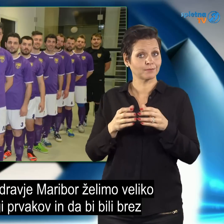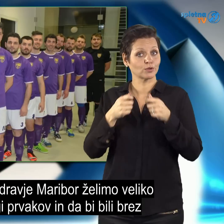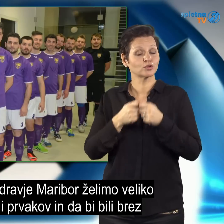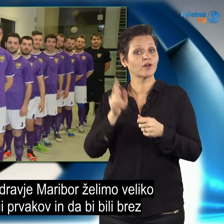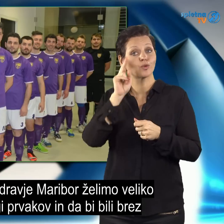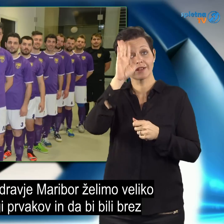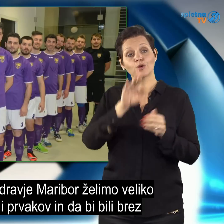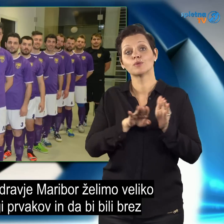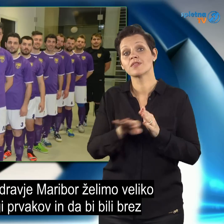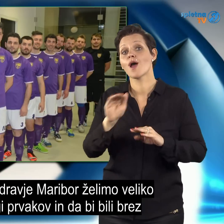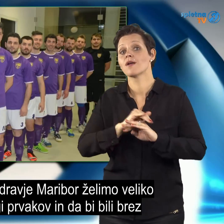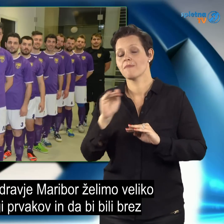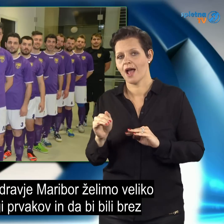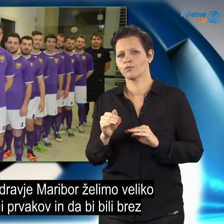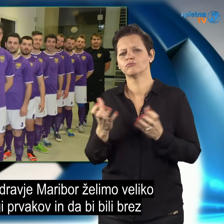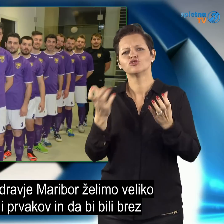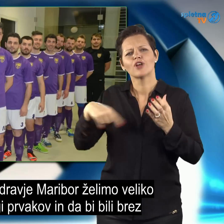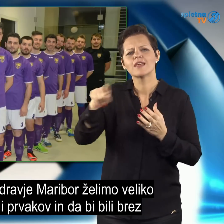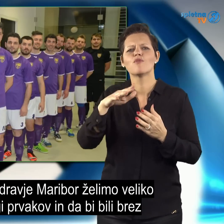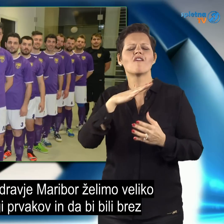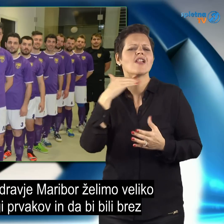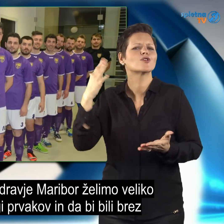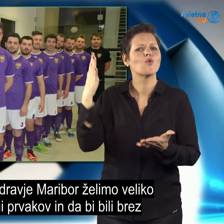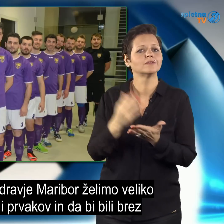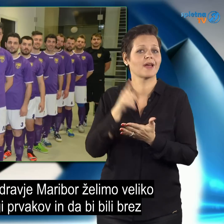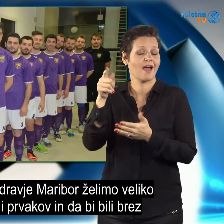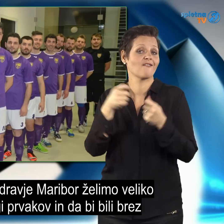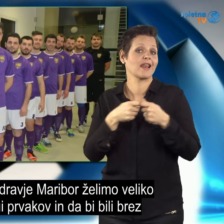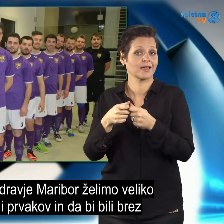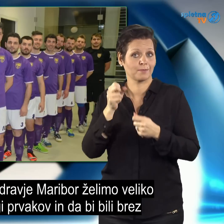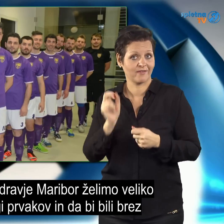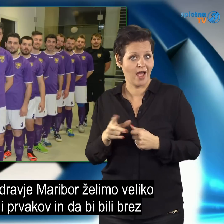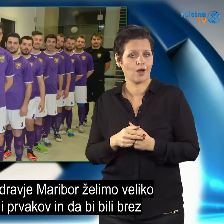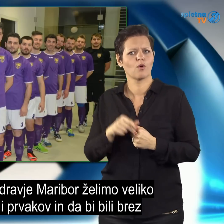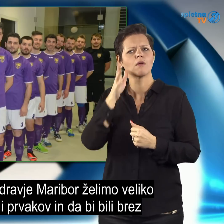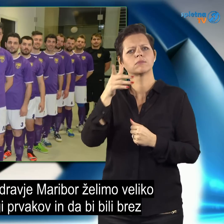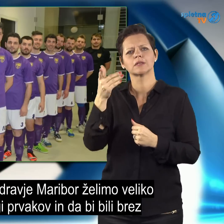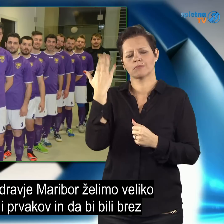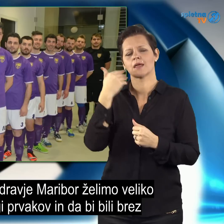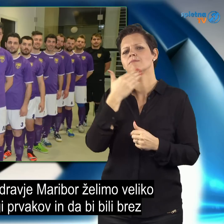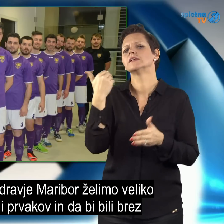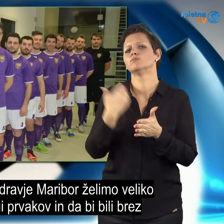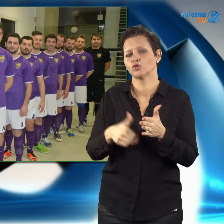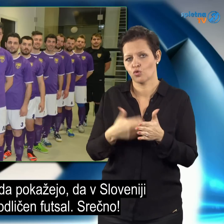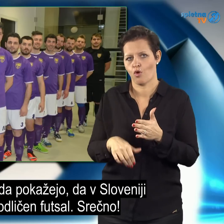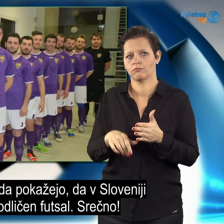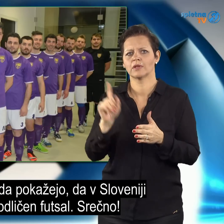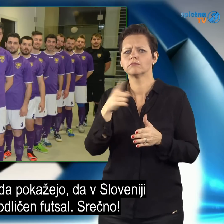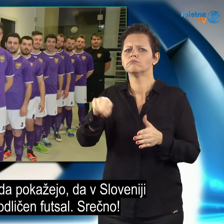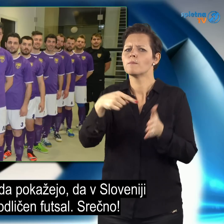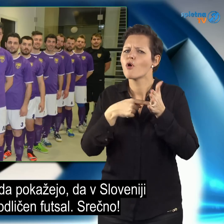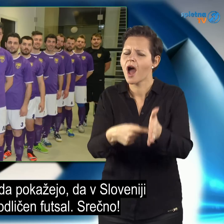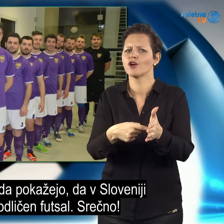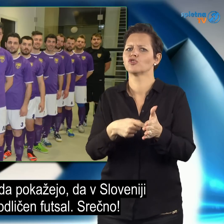Ekipi DGN Podravje Maribor želimo veliko uspeha v Ligi prvakov in da bi bili brez poškodb ter da pokažejo, da v Sloveniji